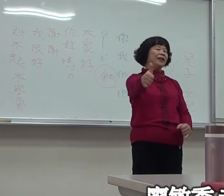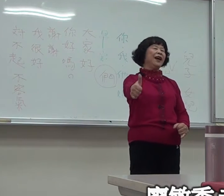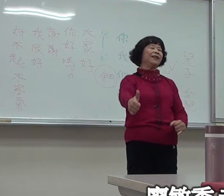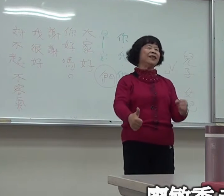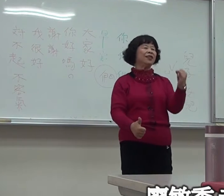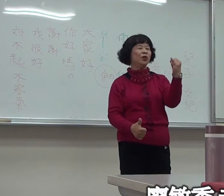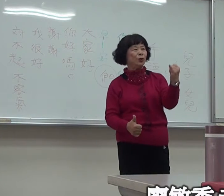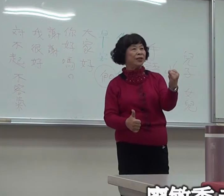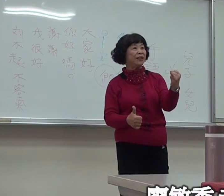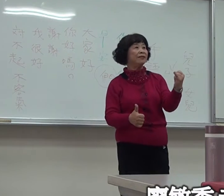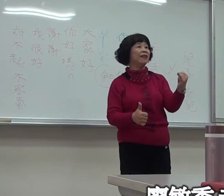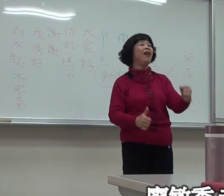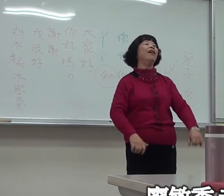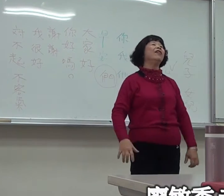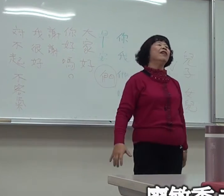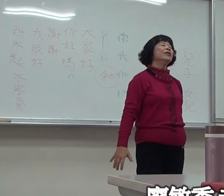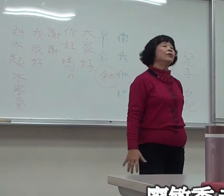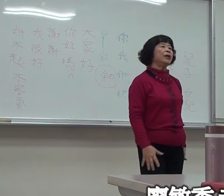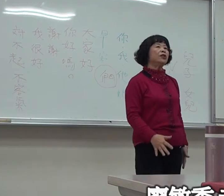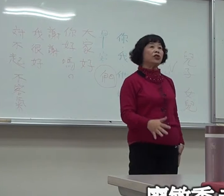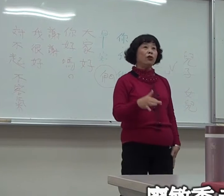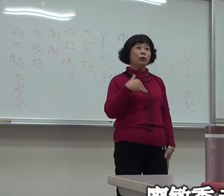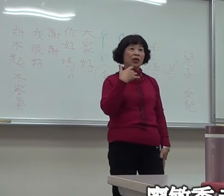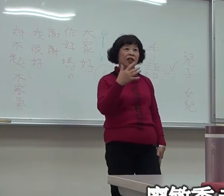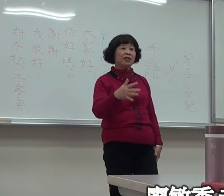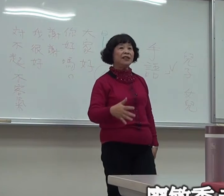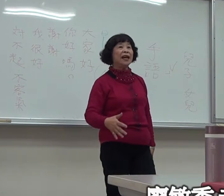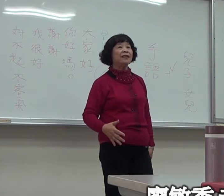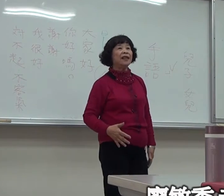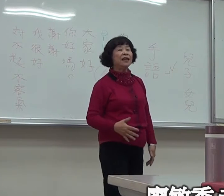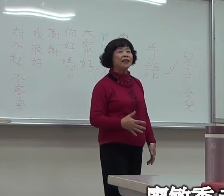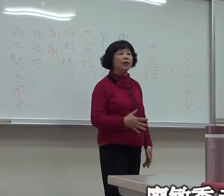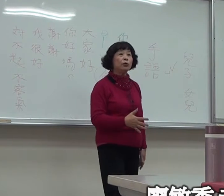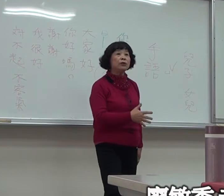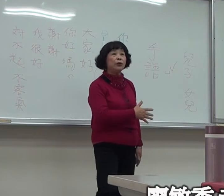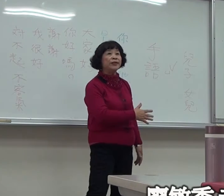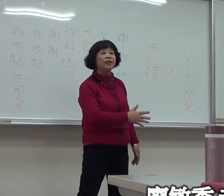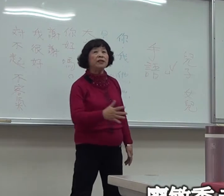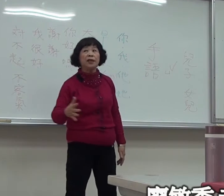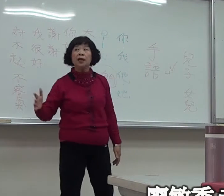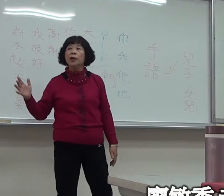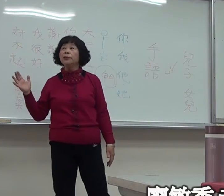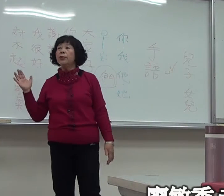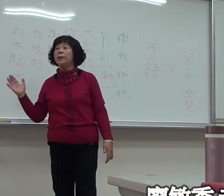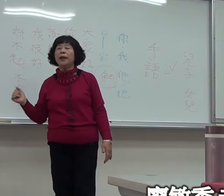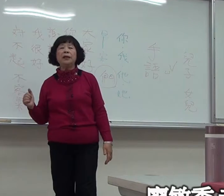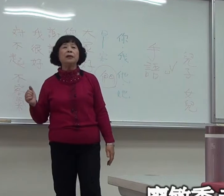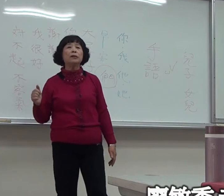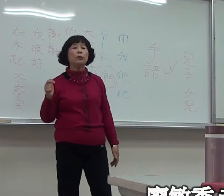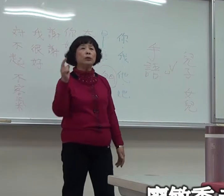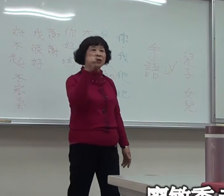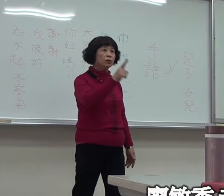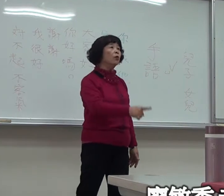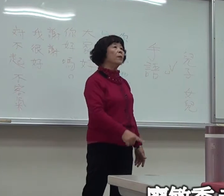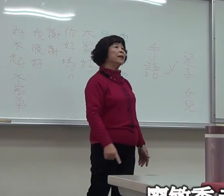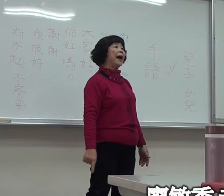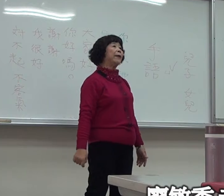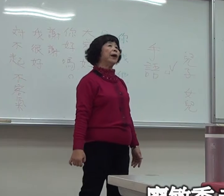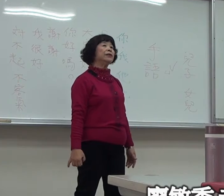看男生女生，啊，哦，所以手语是这样，人家才说全世界最美丽的手语是我们台湾手